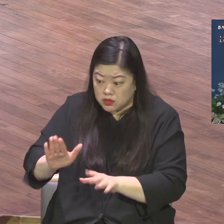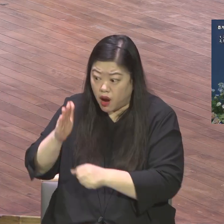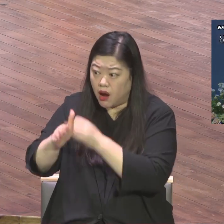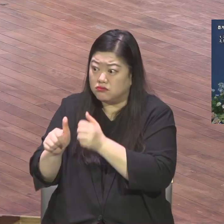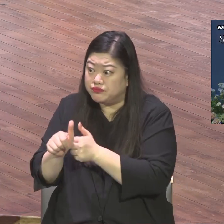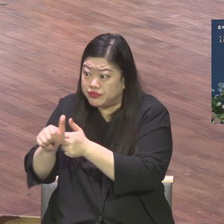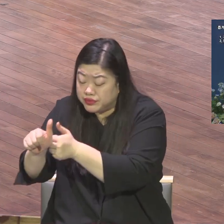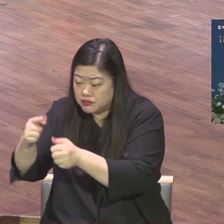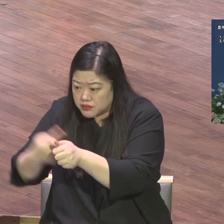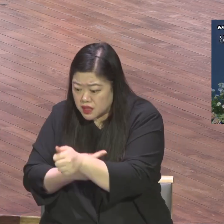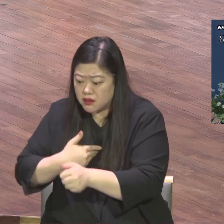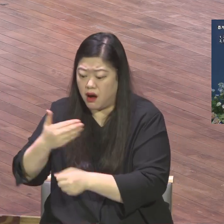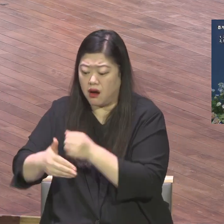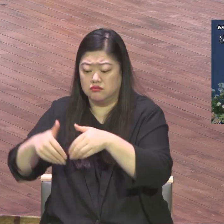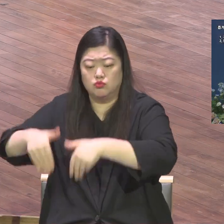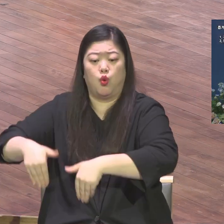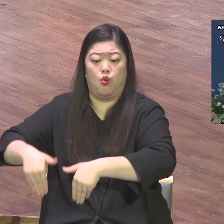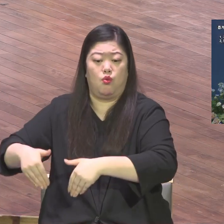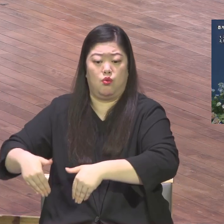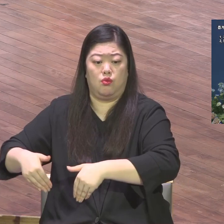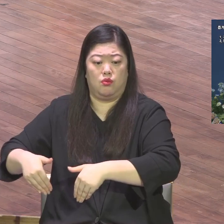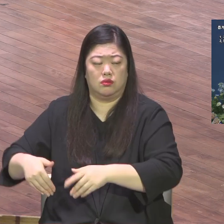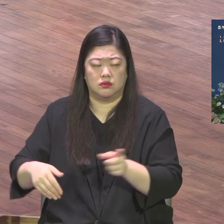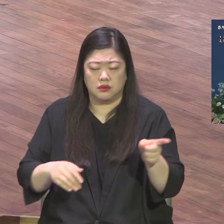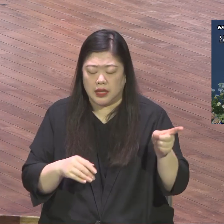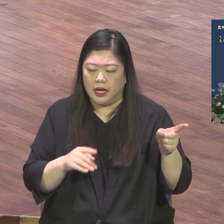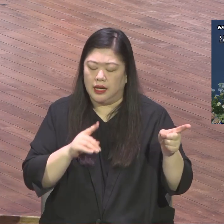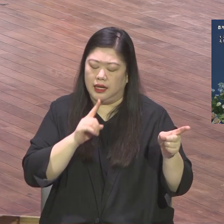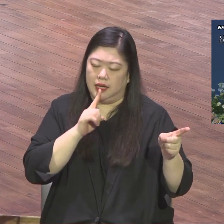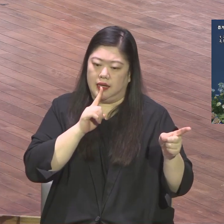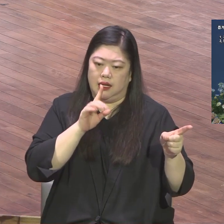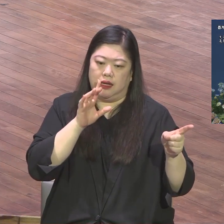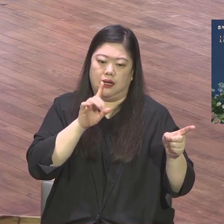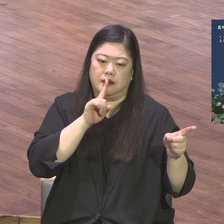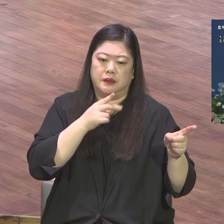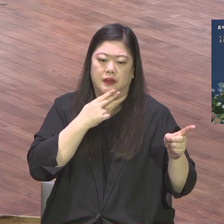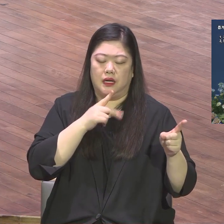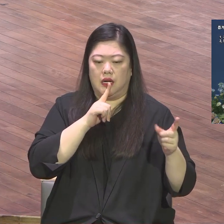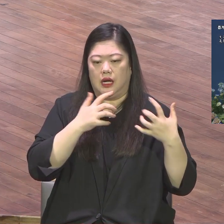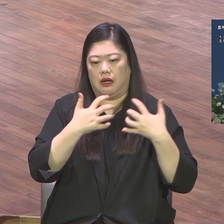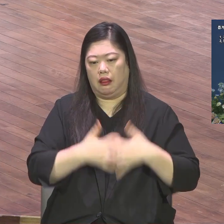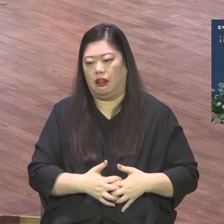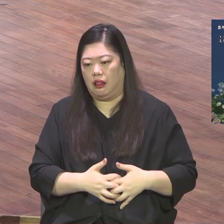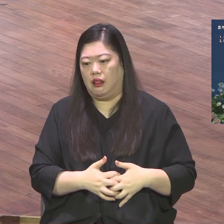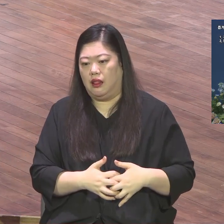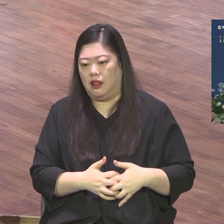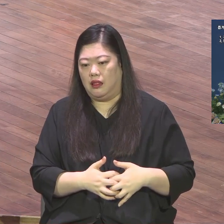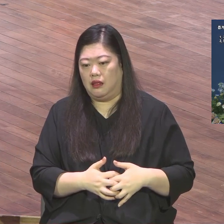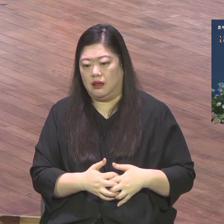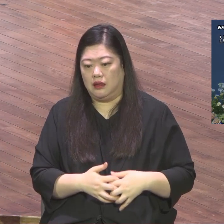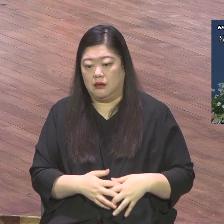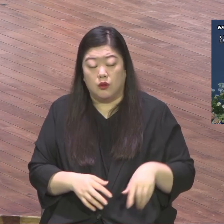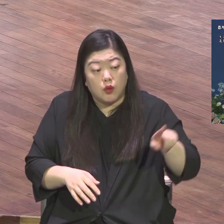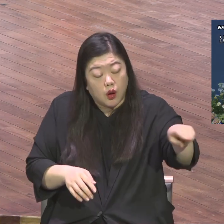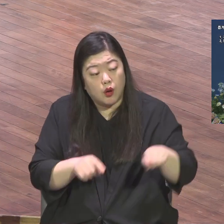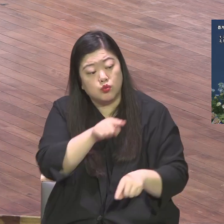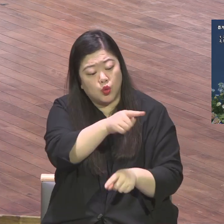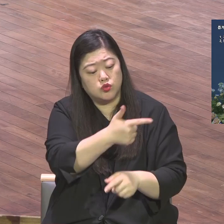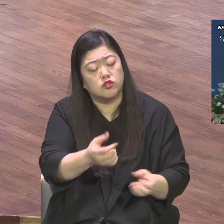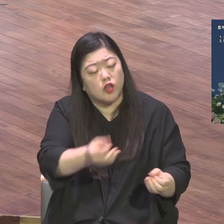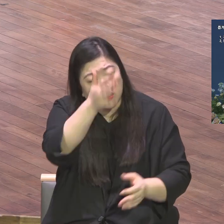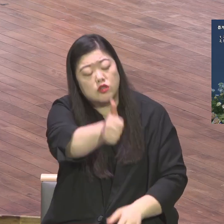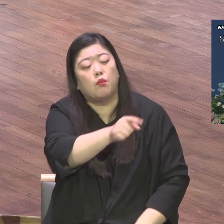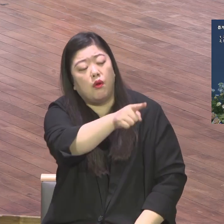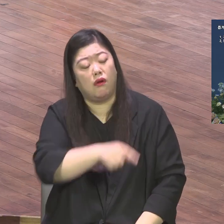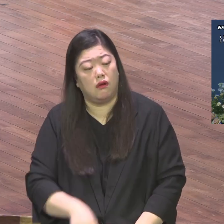어떤 상황 속에서도 하나님께 좋게 하는 것이 모든 여기에 초점 맞춰서 하나님을 기쁘시게 해야지,